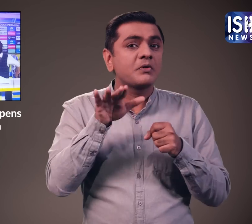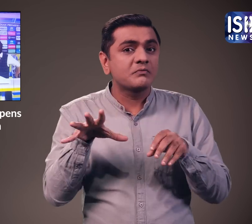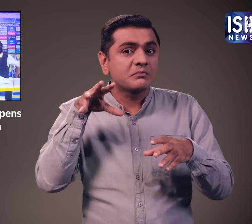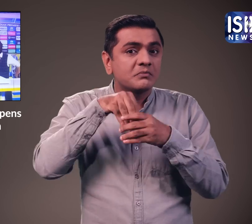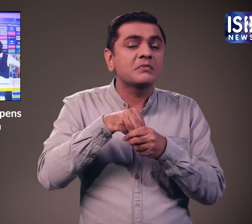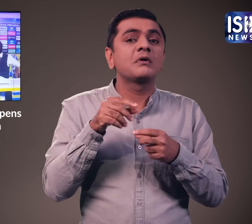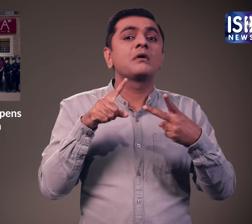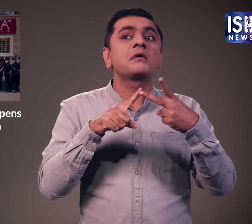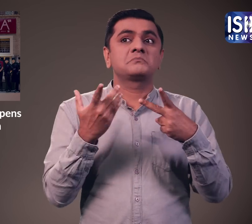है।